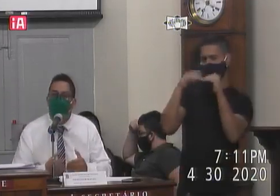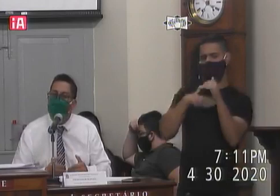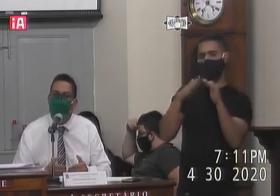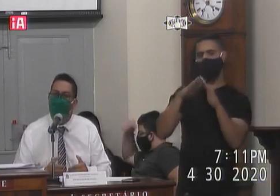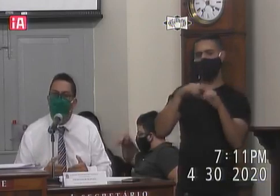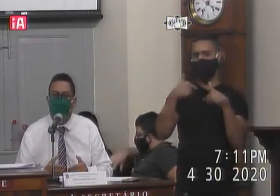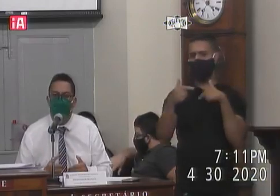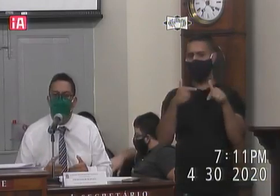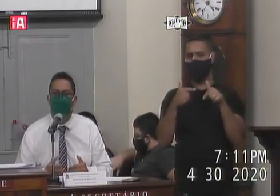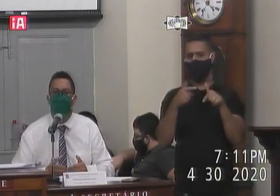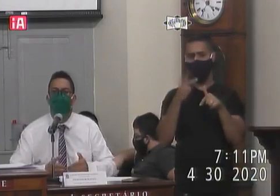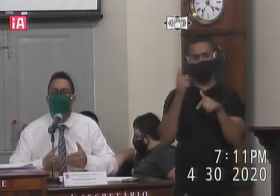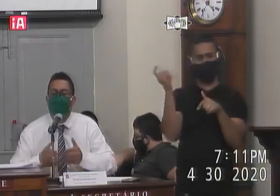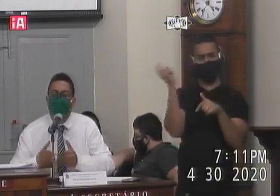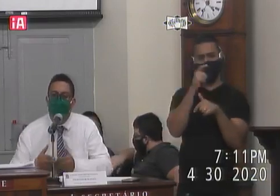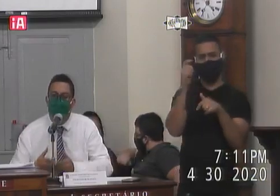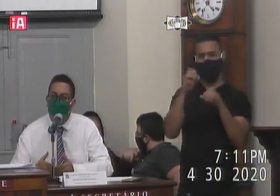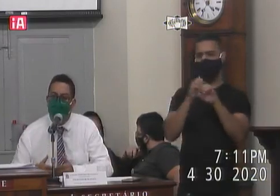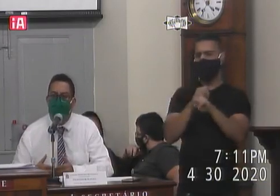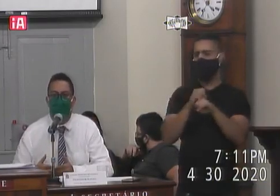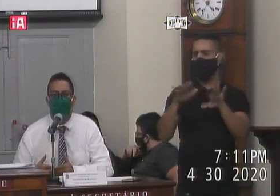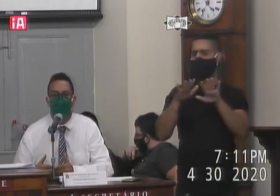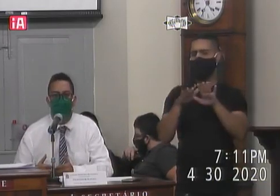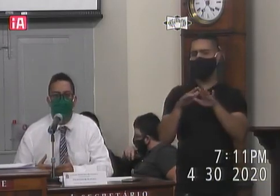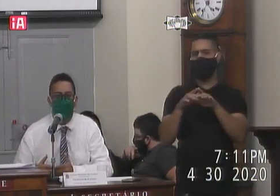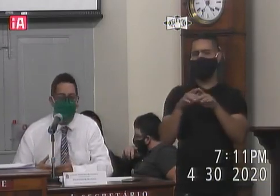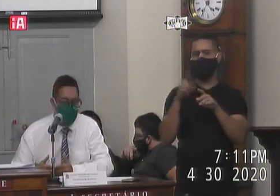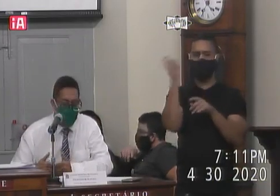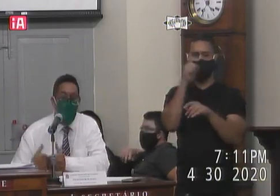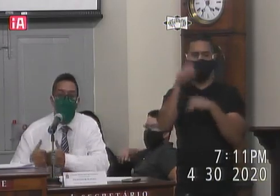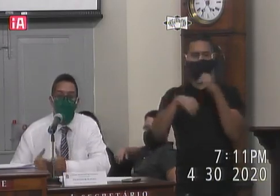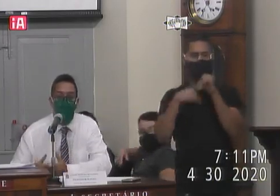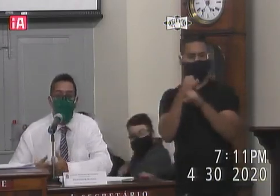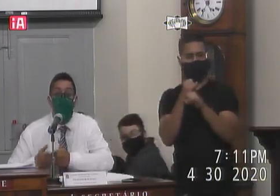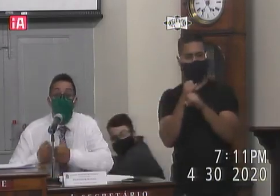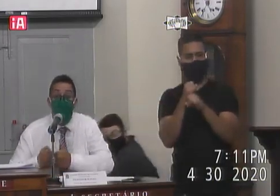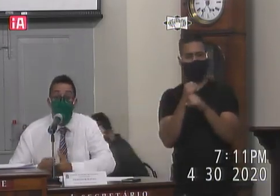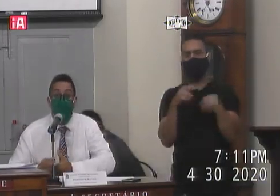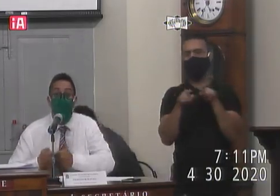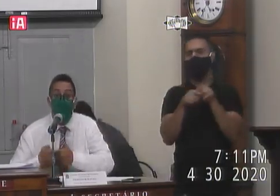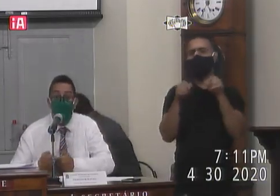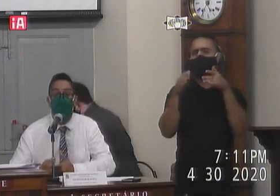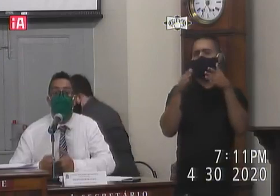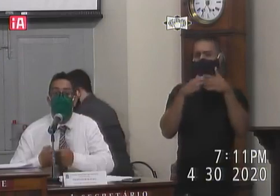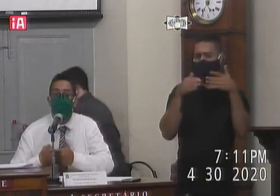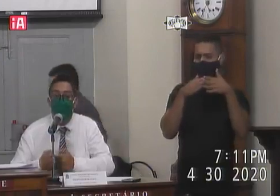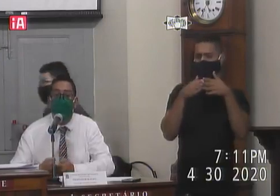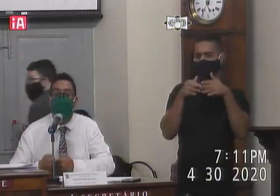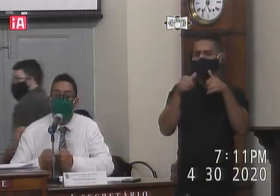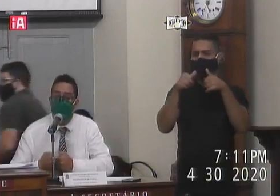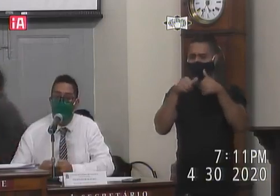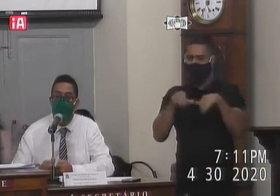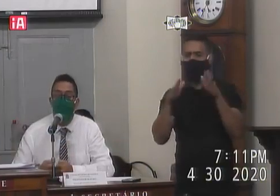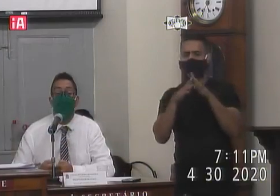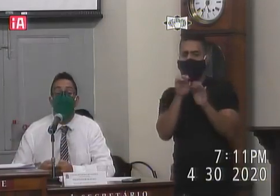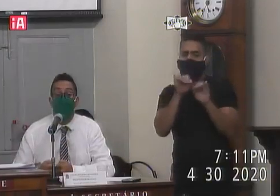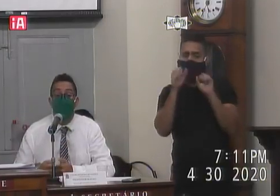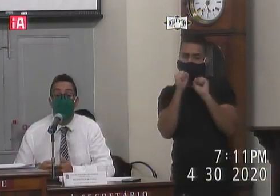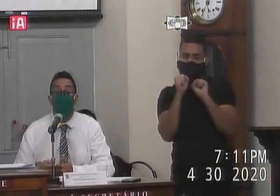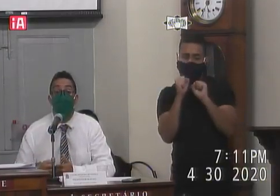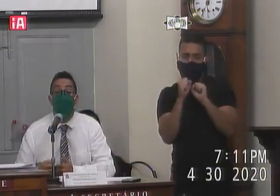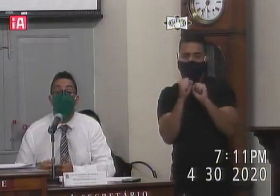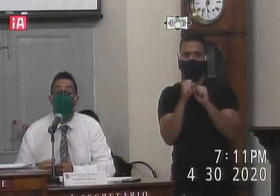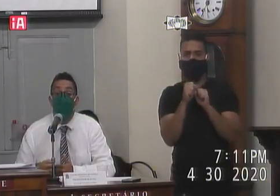não compartilhe fake news, dê tranquilidade aos gestores e um apelo: fica em casa se você puder.